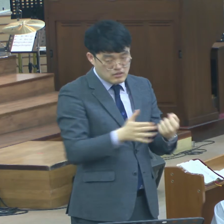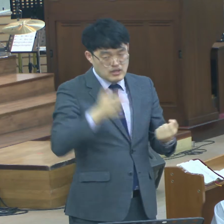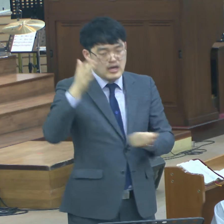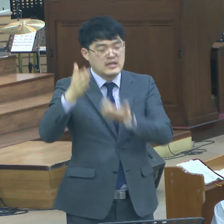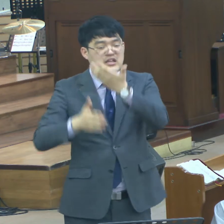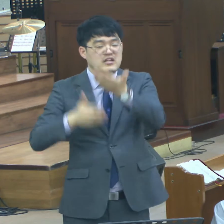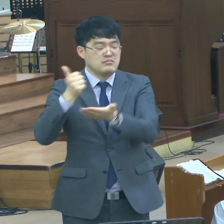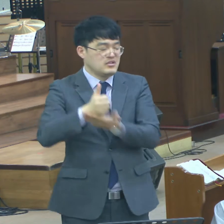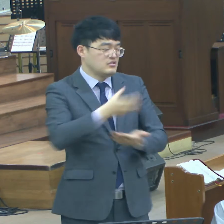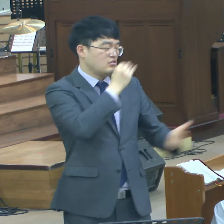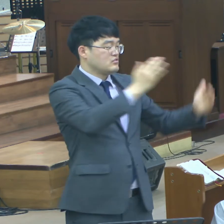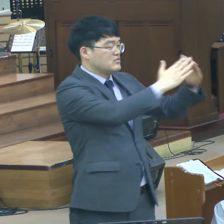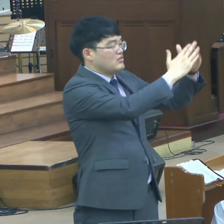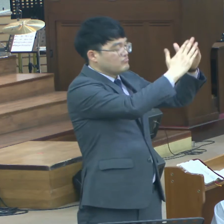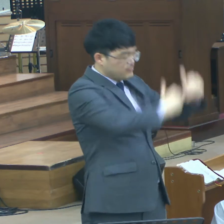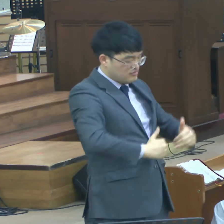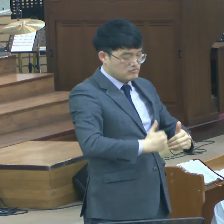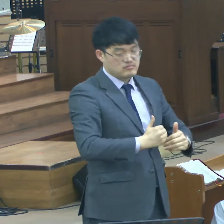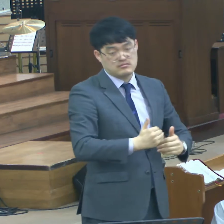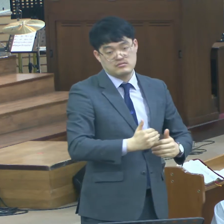성전을 무너뜨리셨구나.